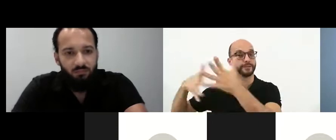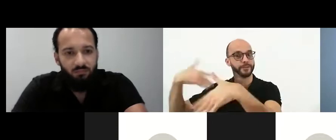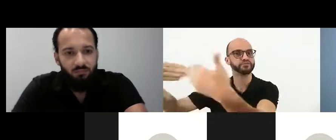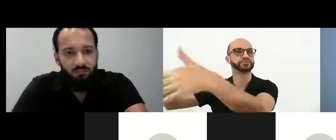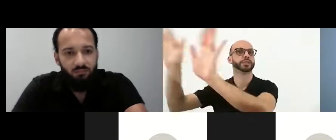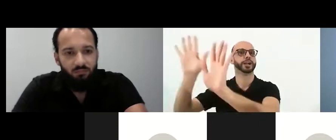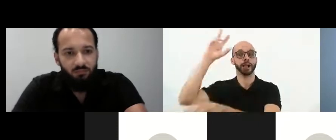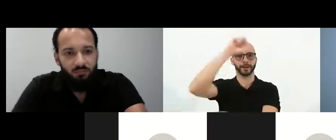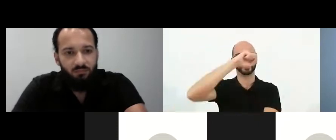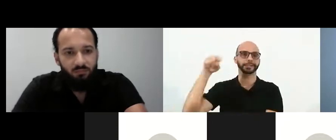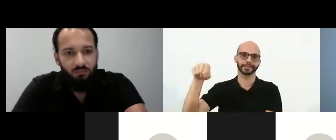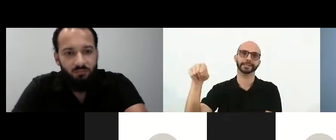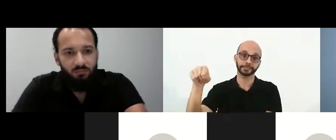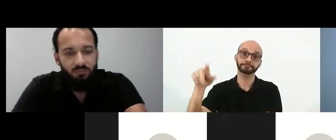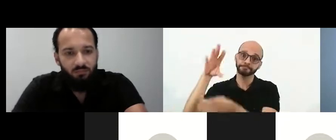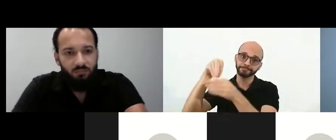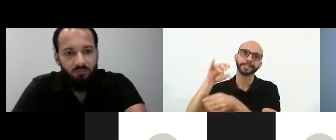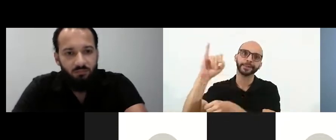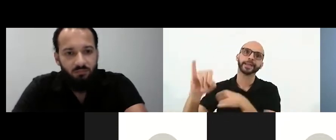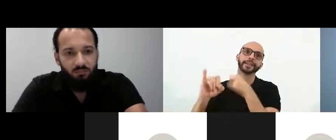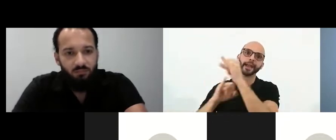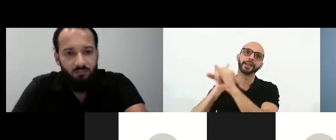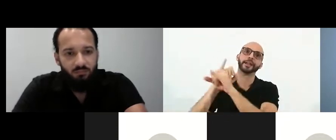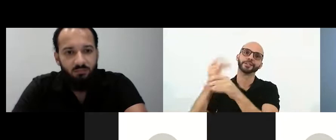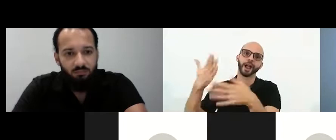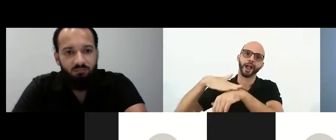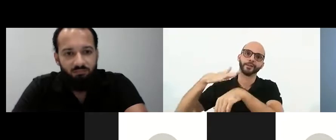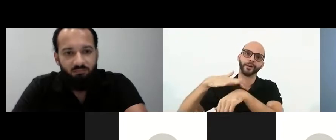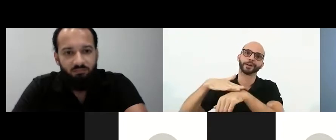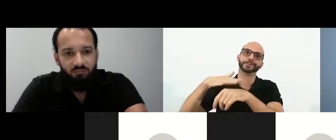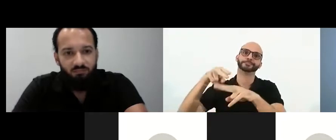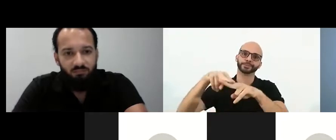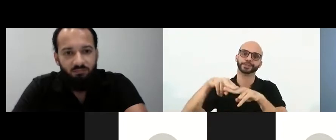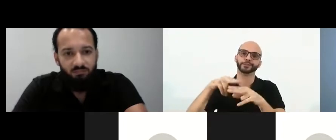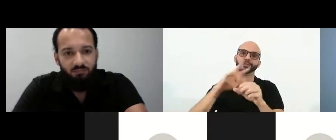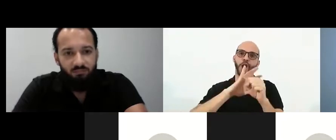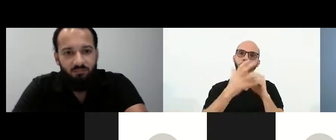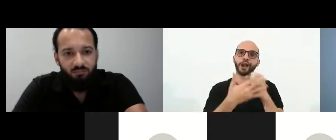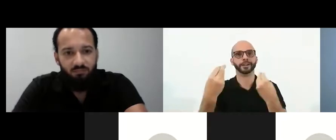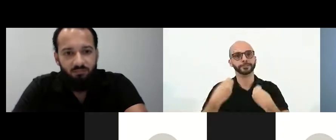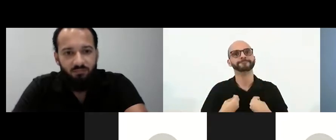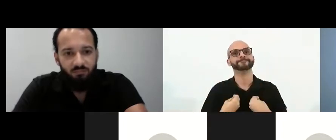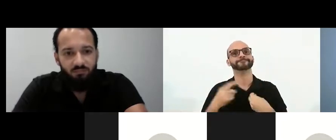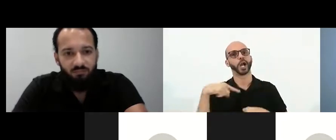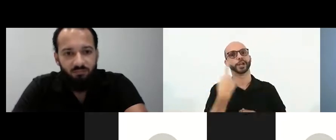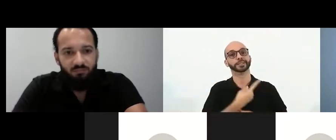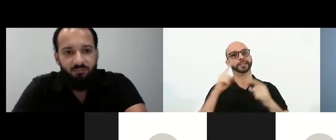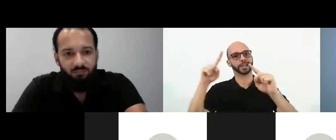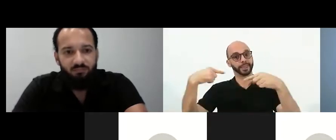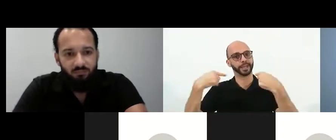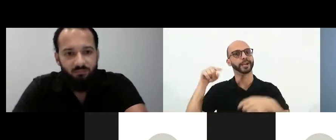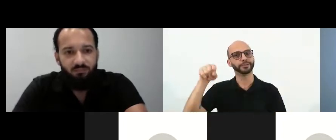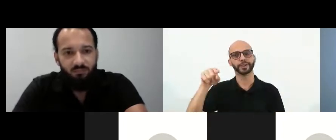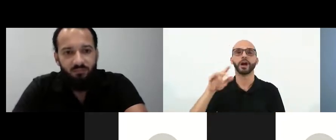utiliza dos gestunos e a gente vai utilizando de gestos para poder se comunicar. Então, a internet, ela proporciona esse momento.